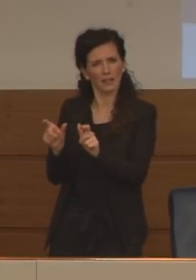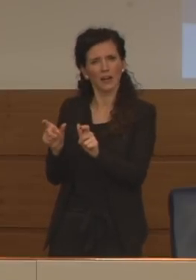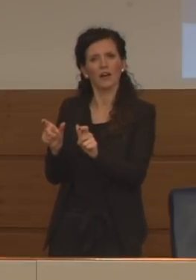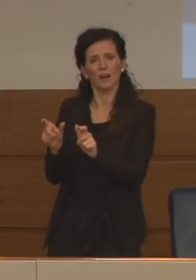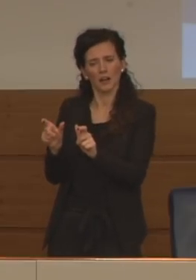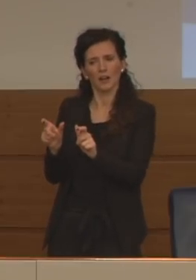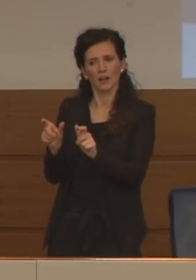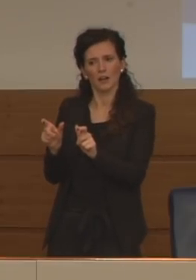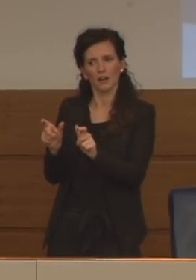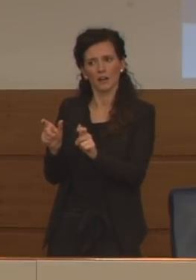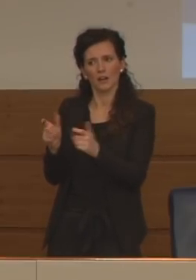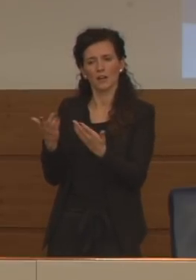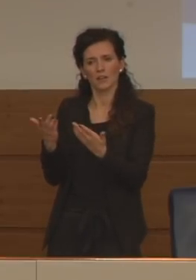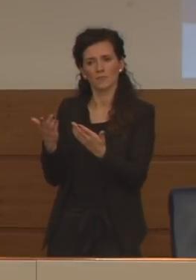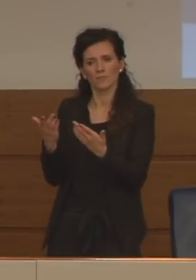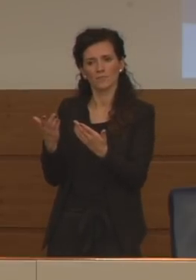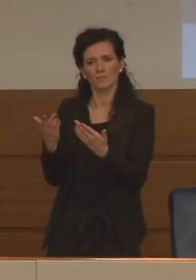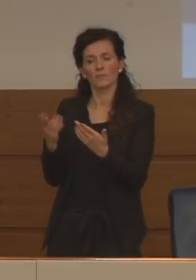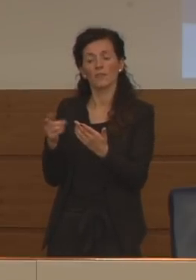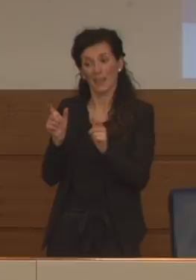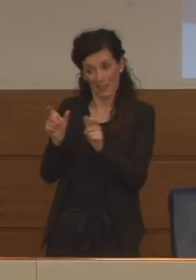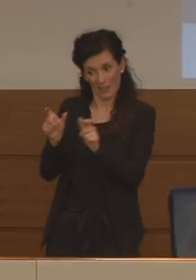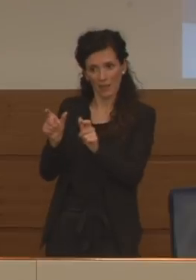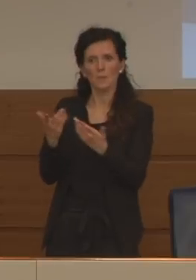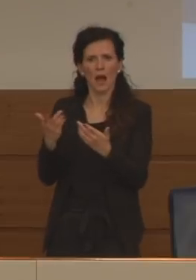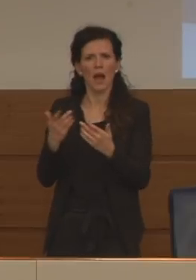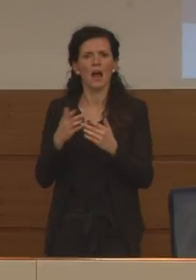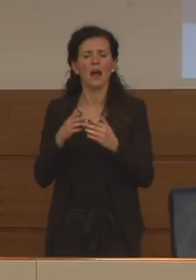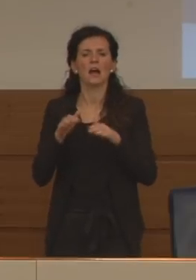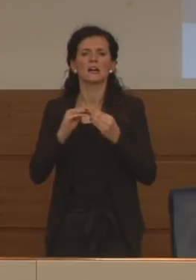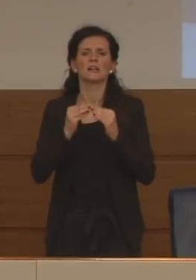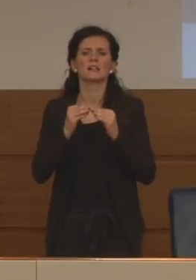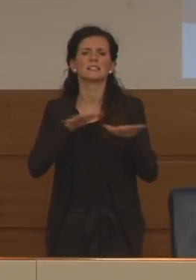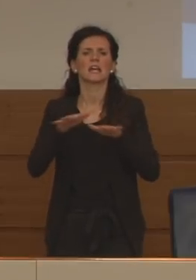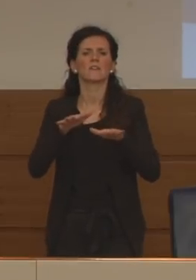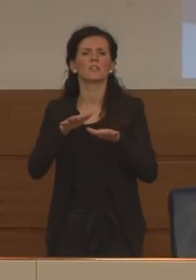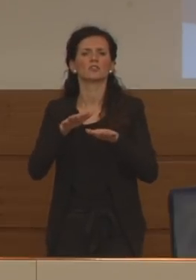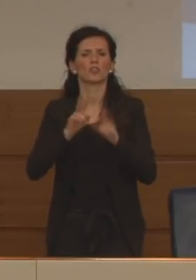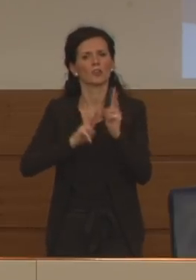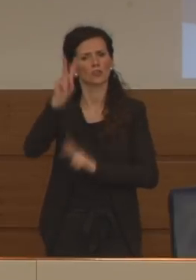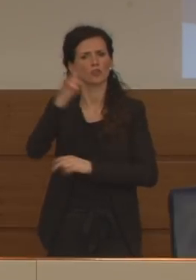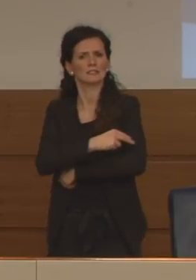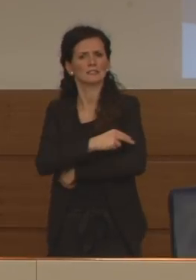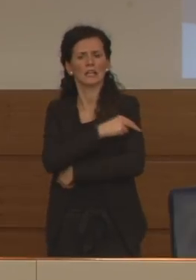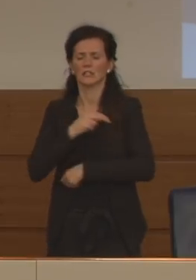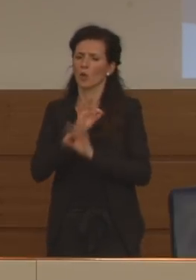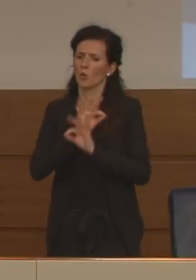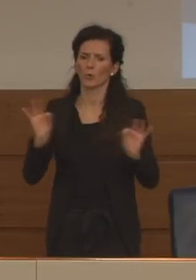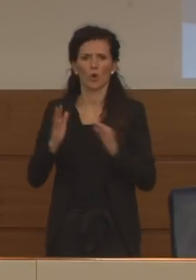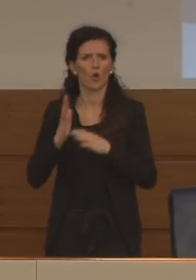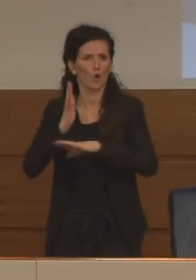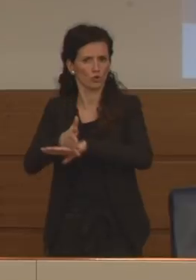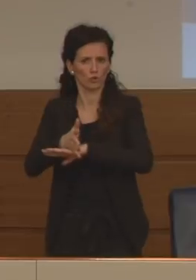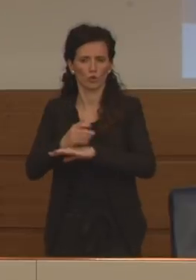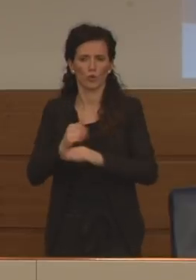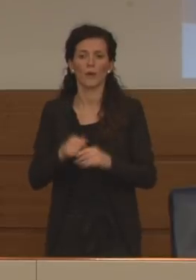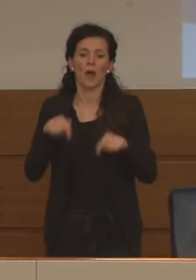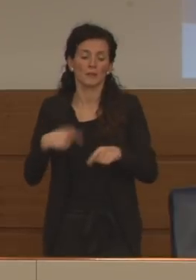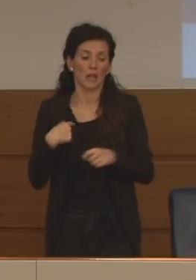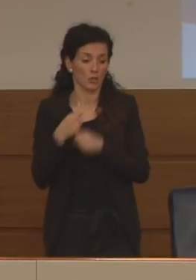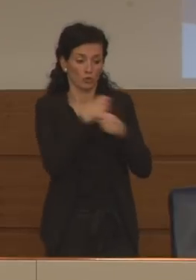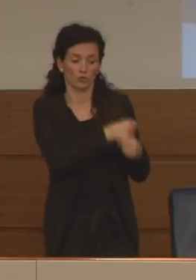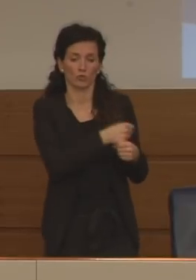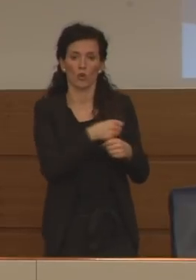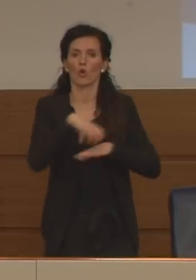sostenibile dal nostro servizio sanitario ma qui adesso lascio al commissario borrelli la